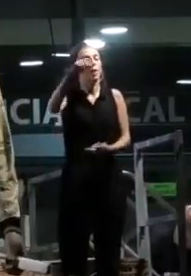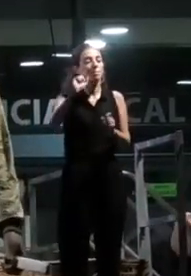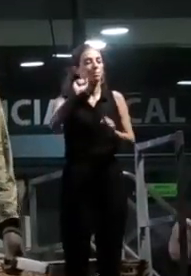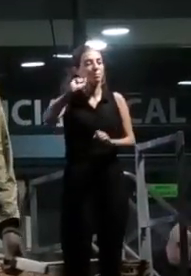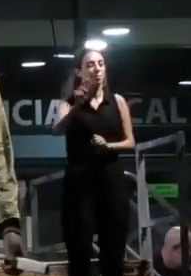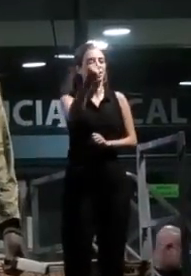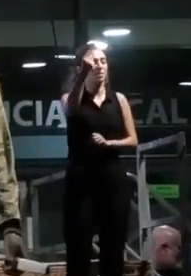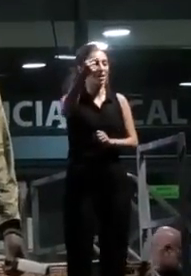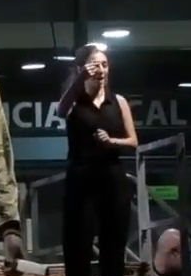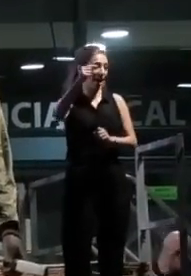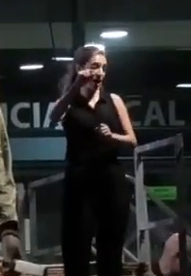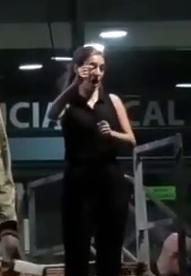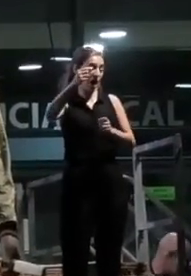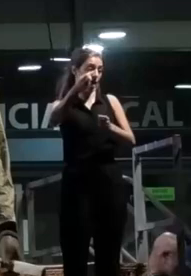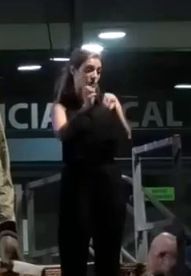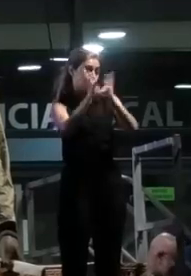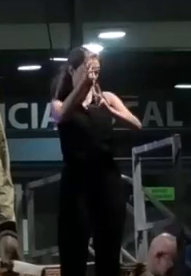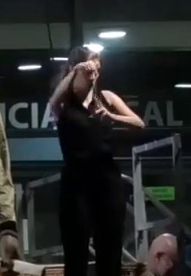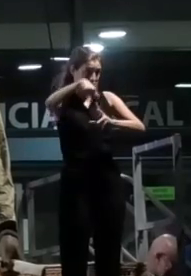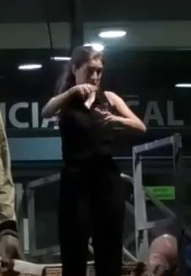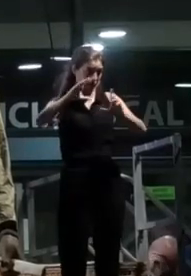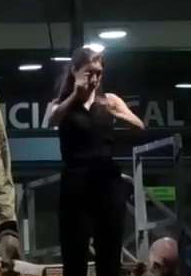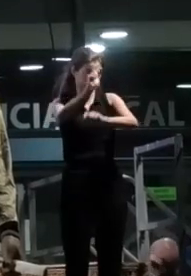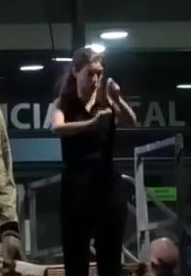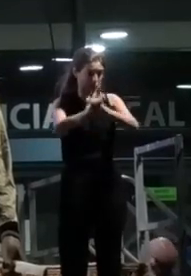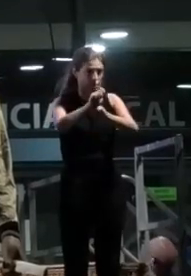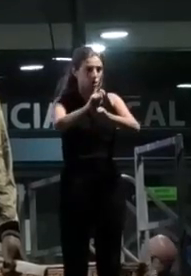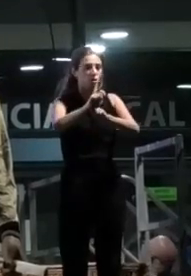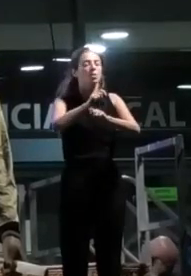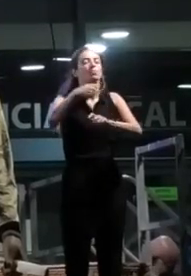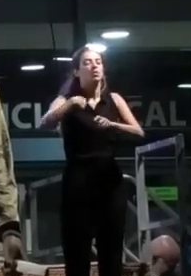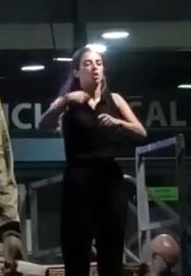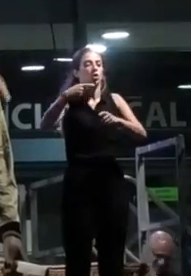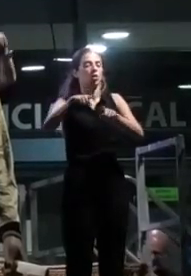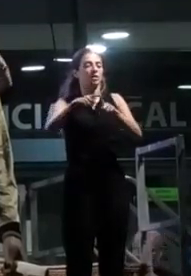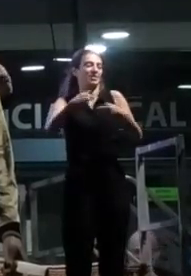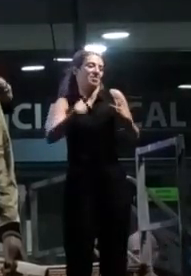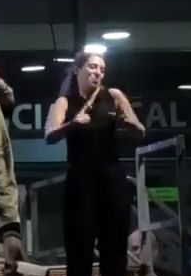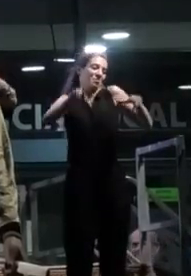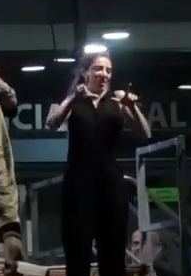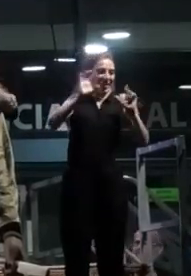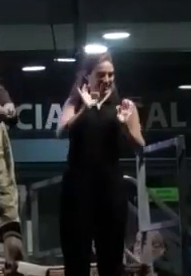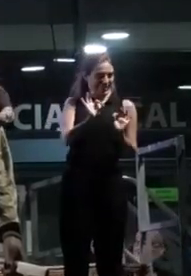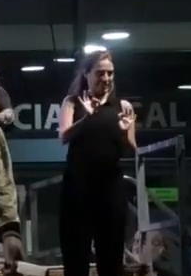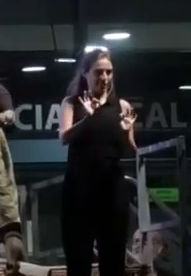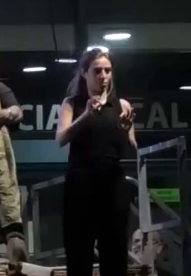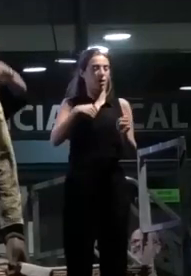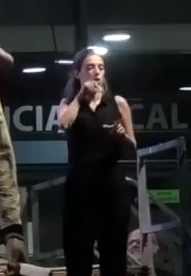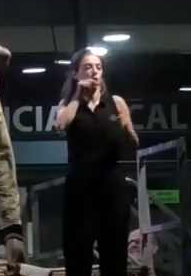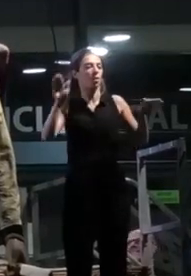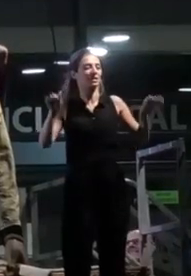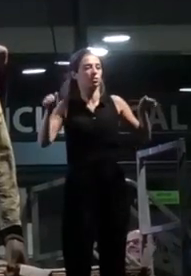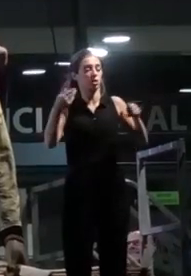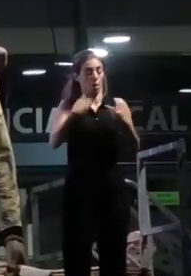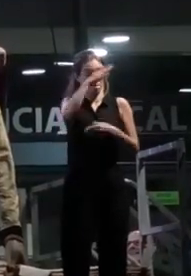Del foc de tota l'Andenga, però potser la més emblemàtica. Perdoneu la falsa modèstia, però destaco amb el meu